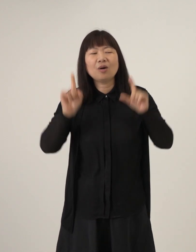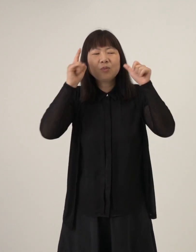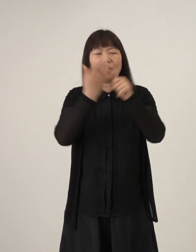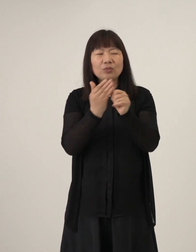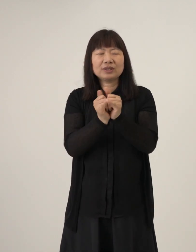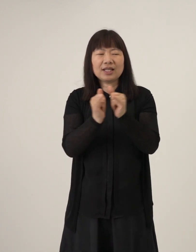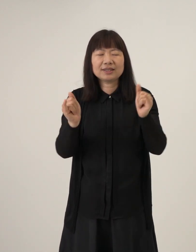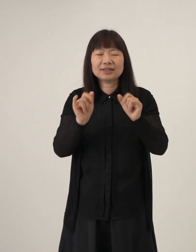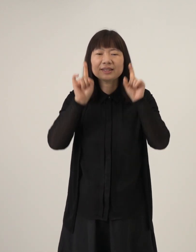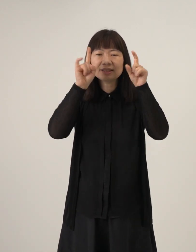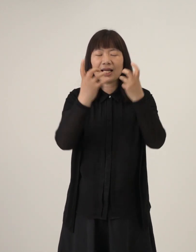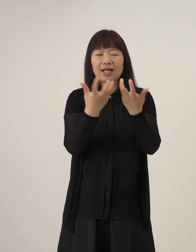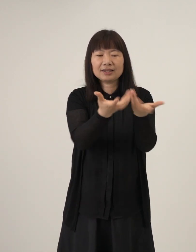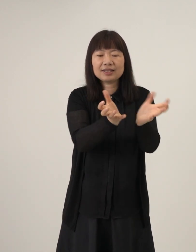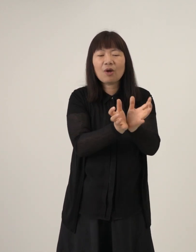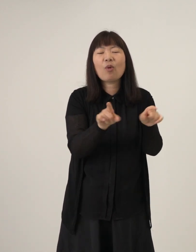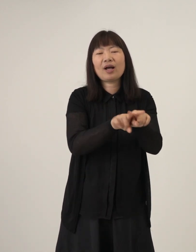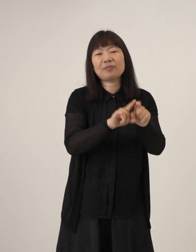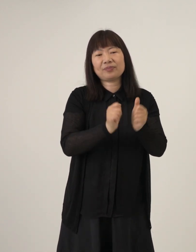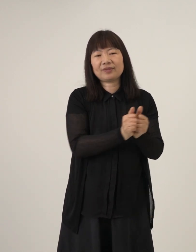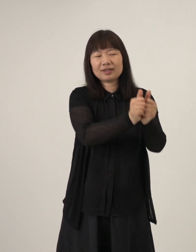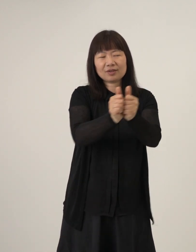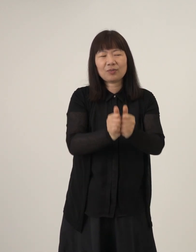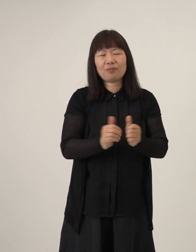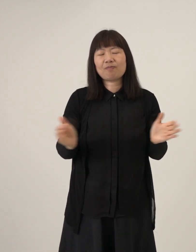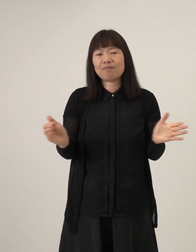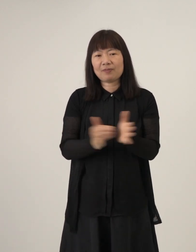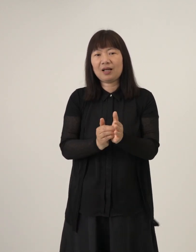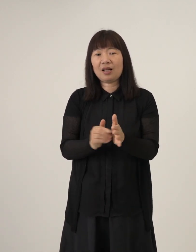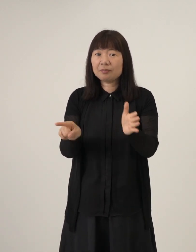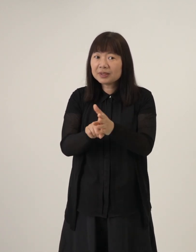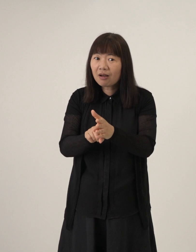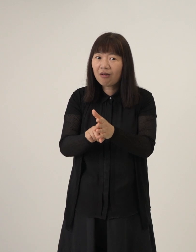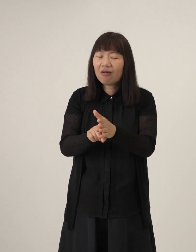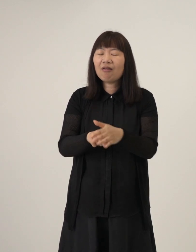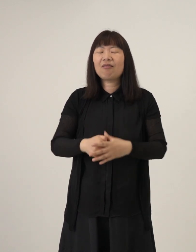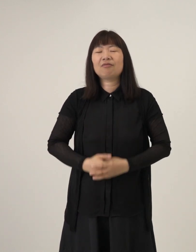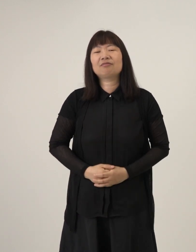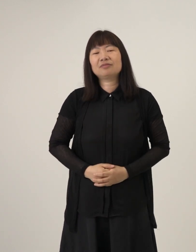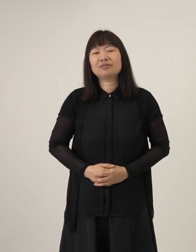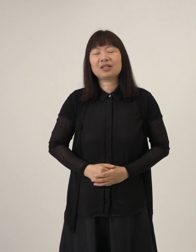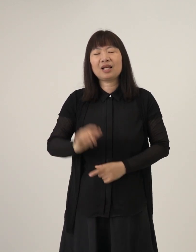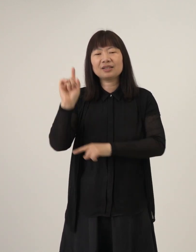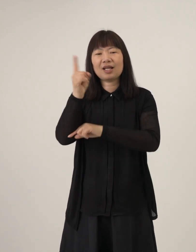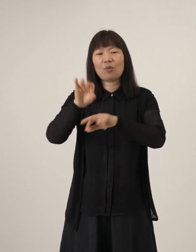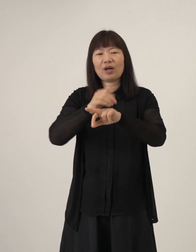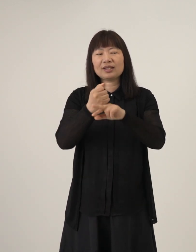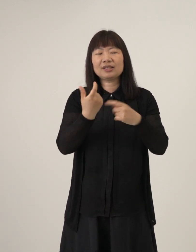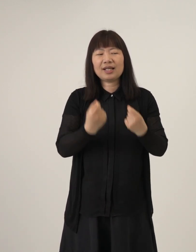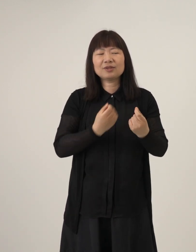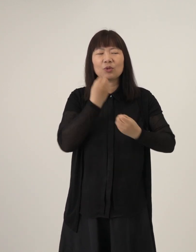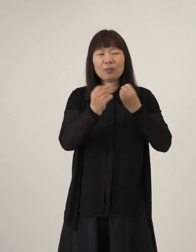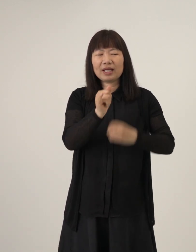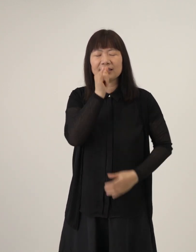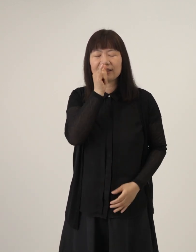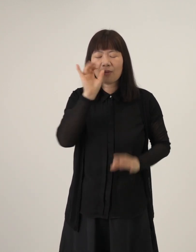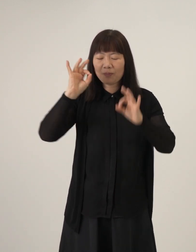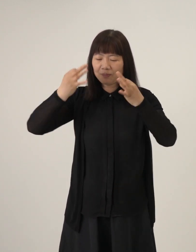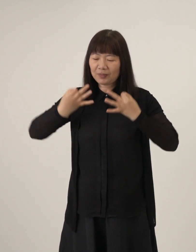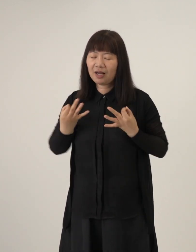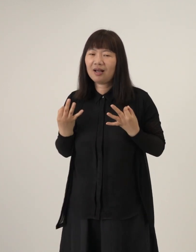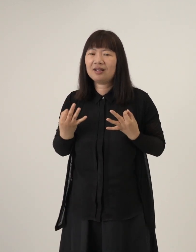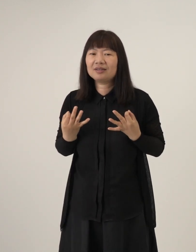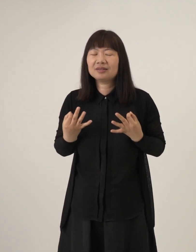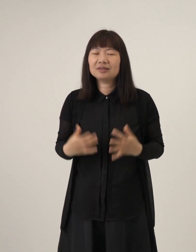목자는 양떼와 함께 했다는 겁니다. 믿습니까? 다윗이 그 고백을 하는 거예요. 돌아보니